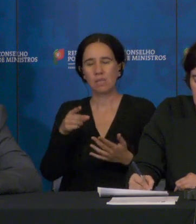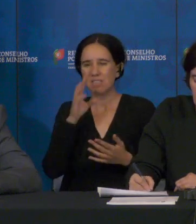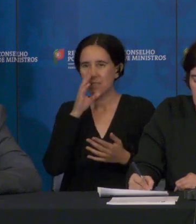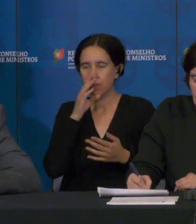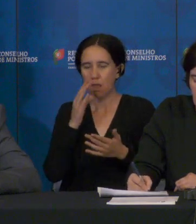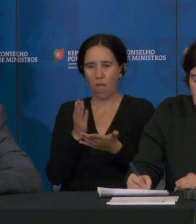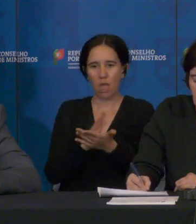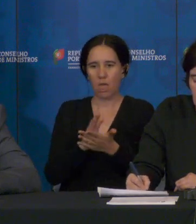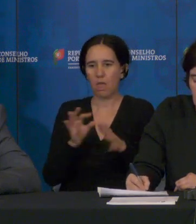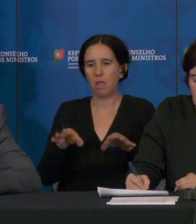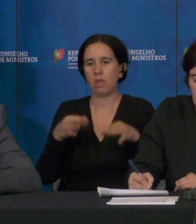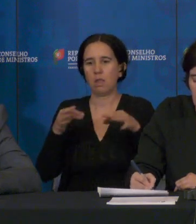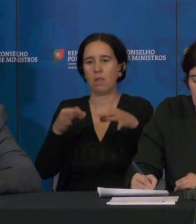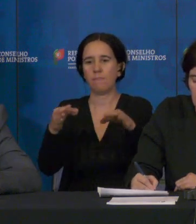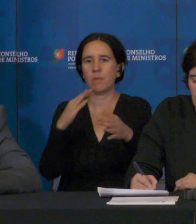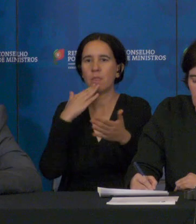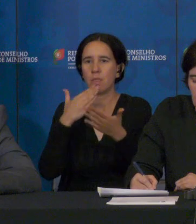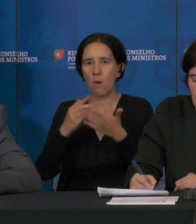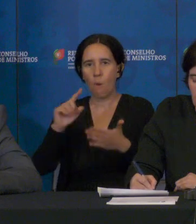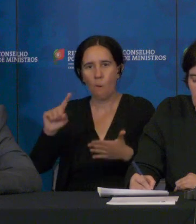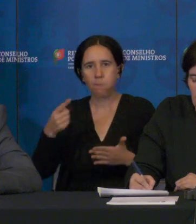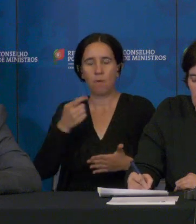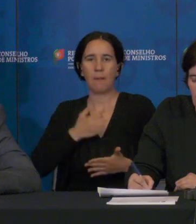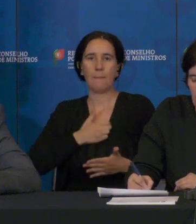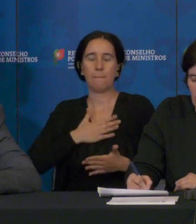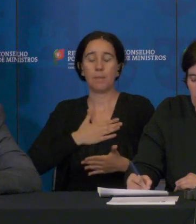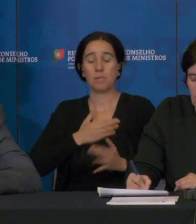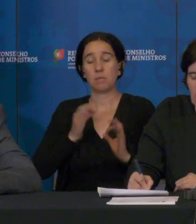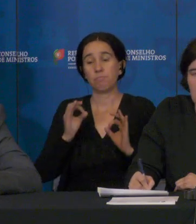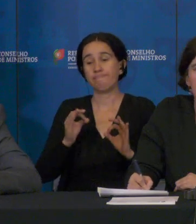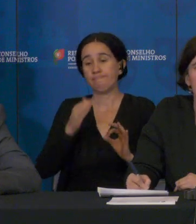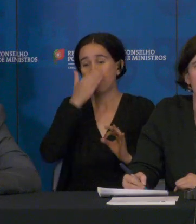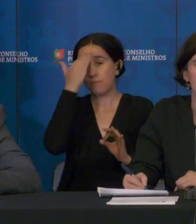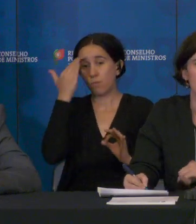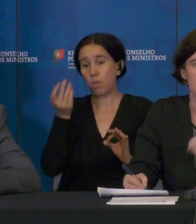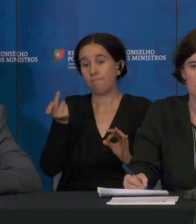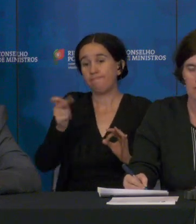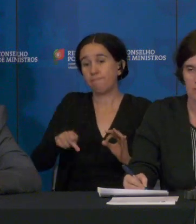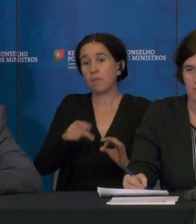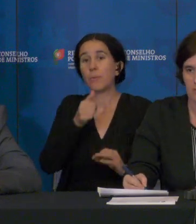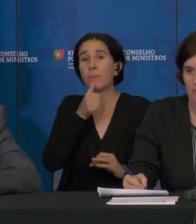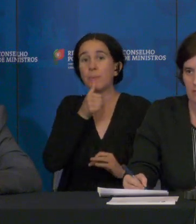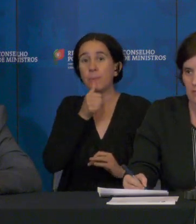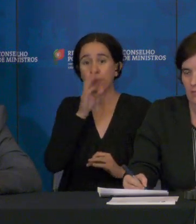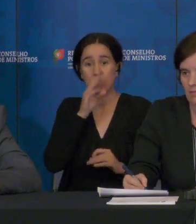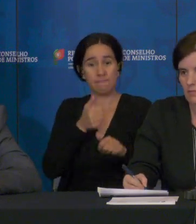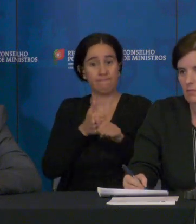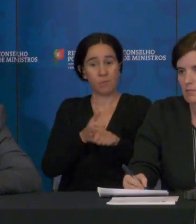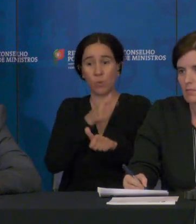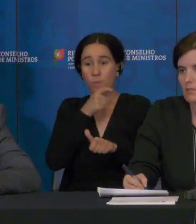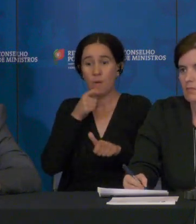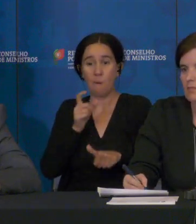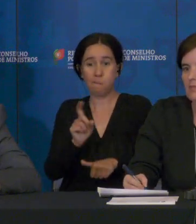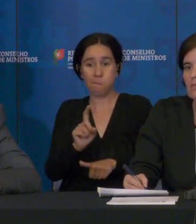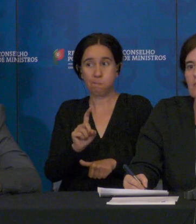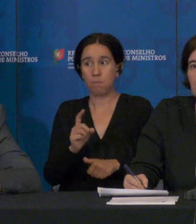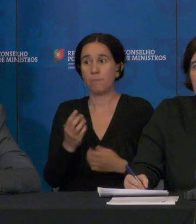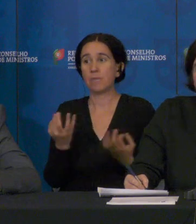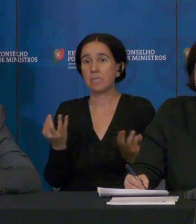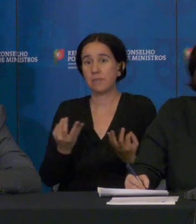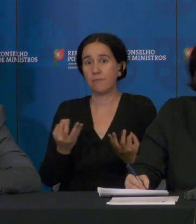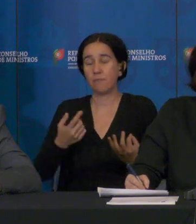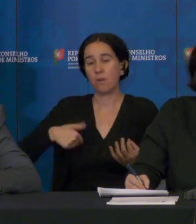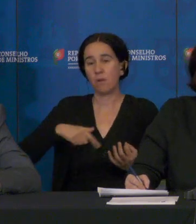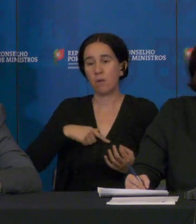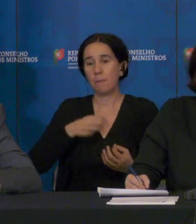desta indefinição poderia levar a que a empresa entrasse finalmente em dificuldades, deixasse de cumprir os seus compromissos e, nesse sentido,